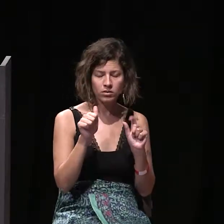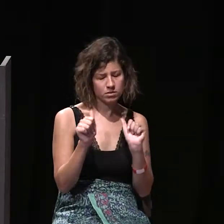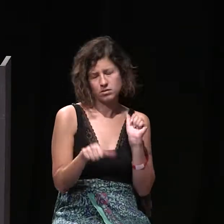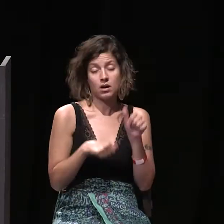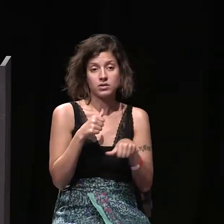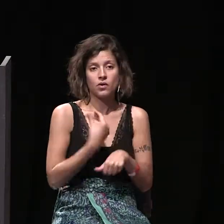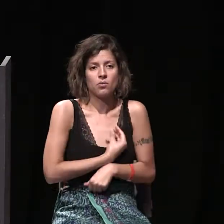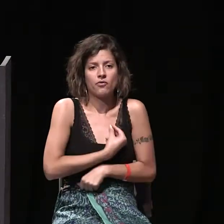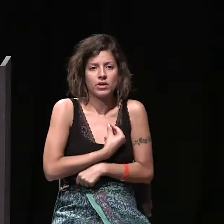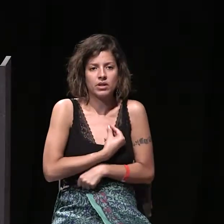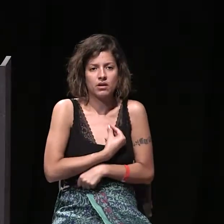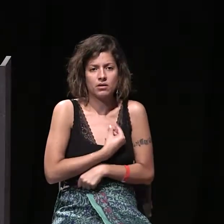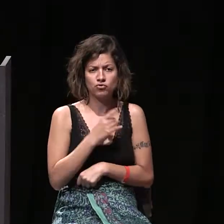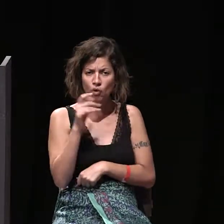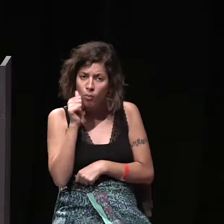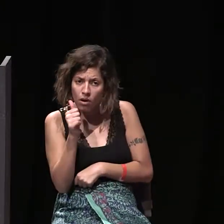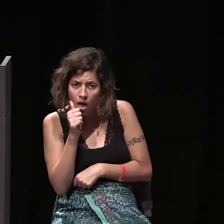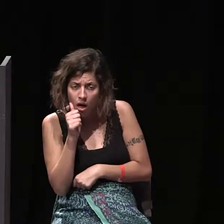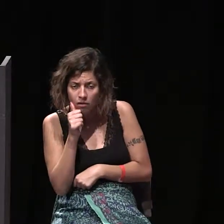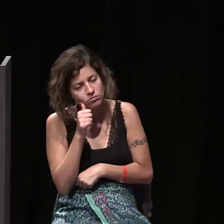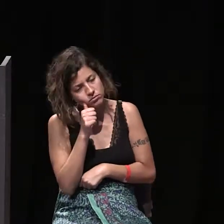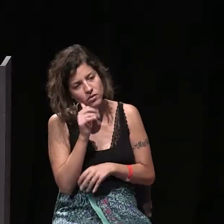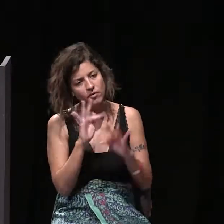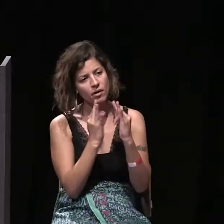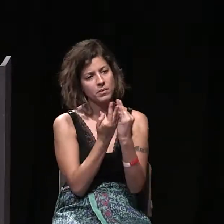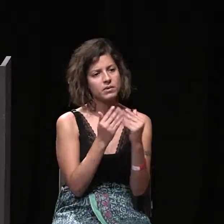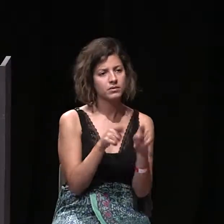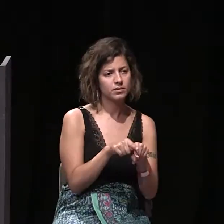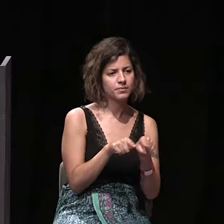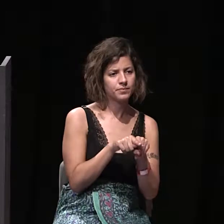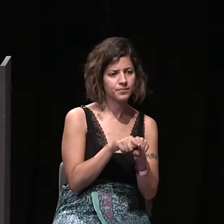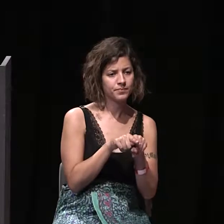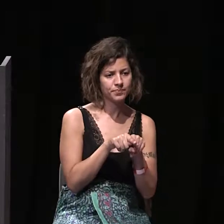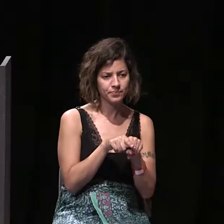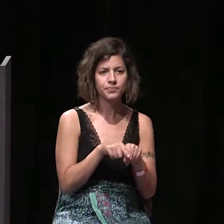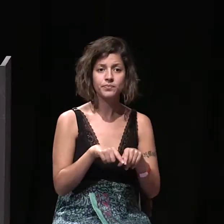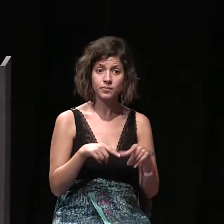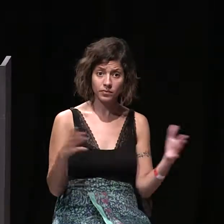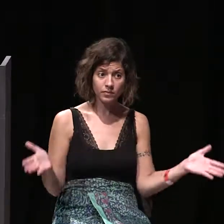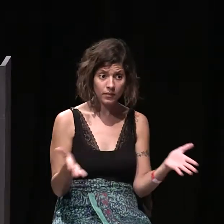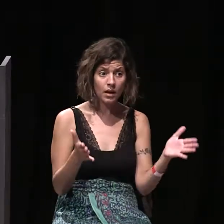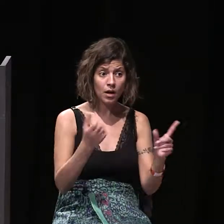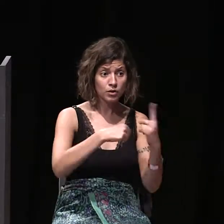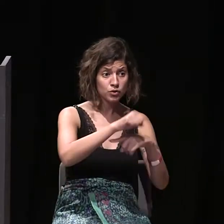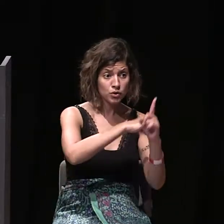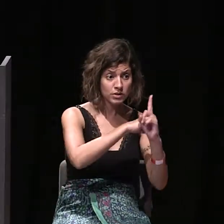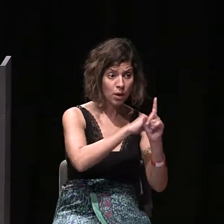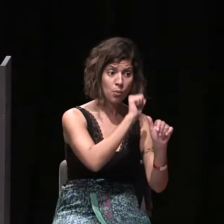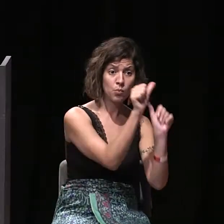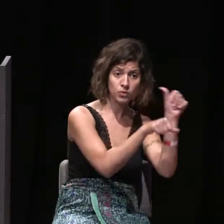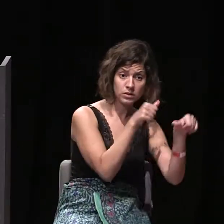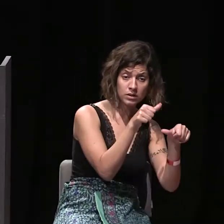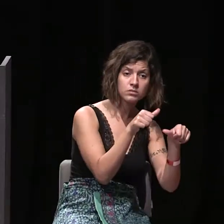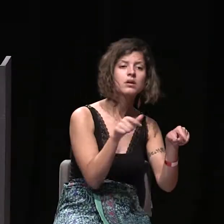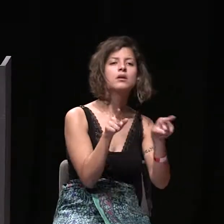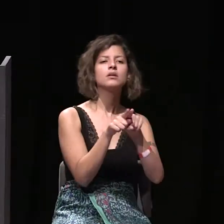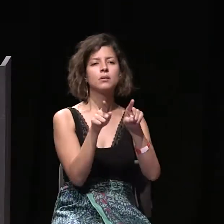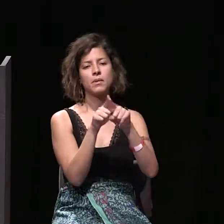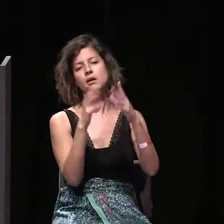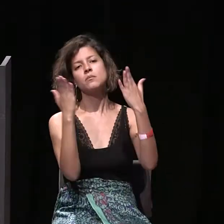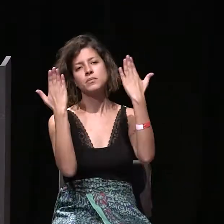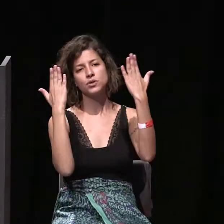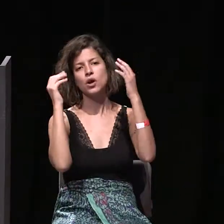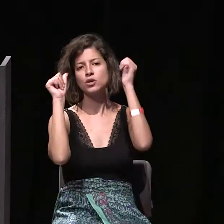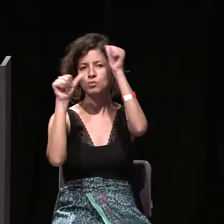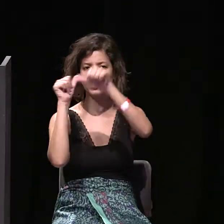como da família, trazendo mudanças sociais e psicológicas